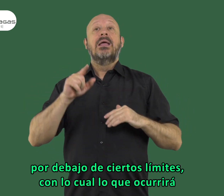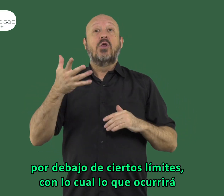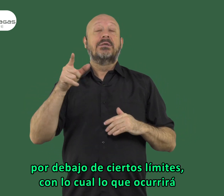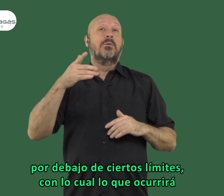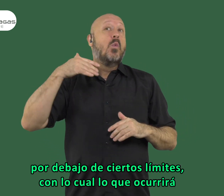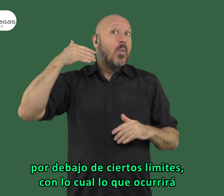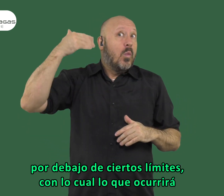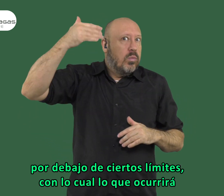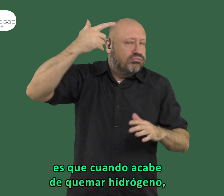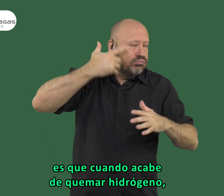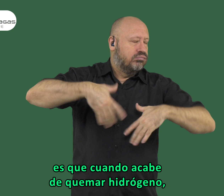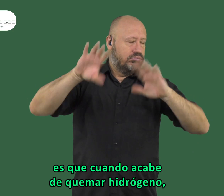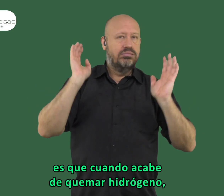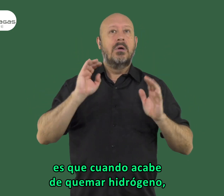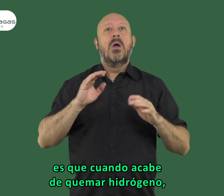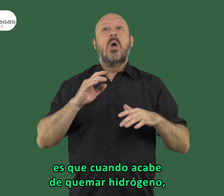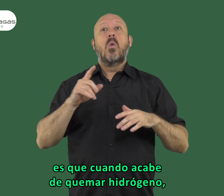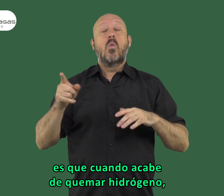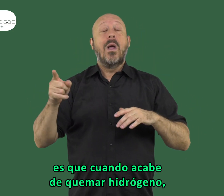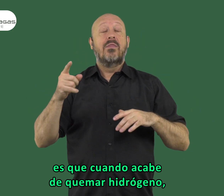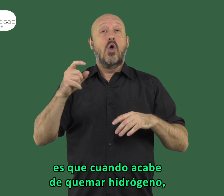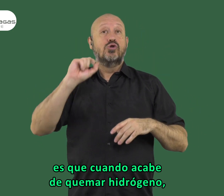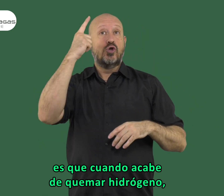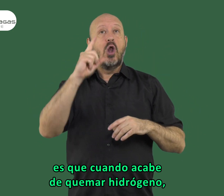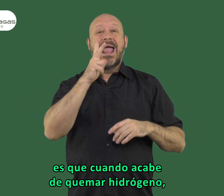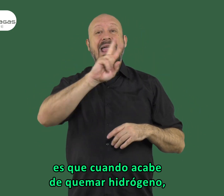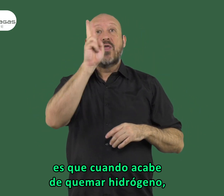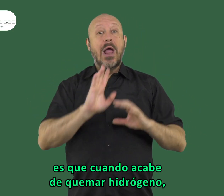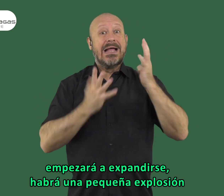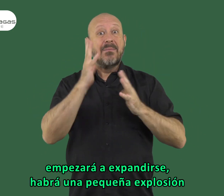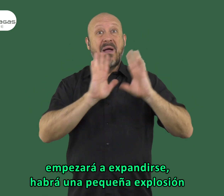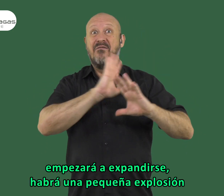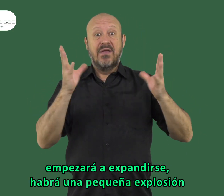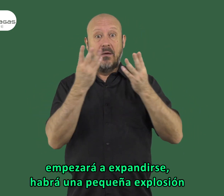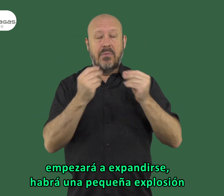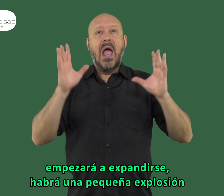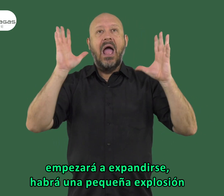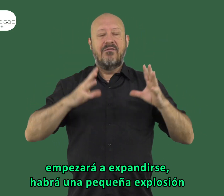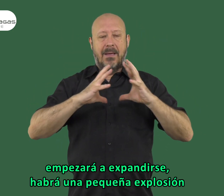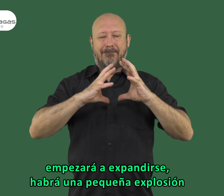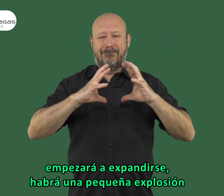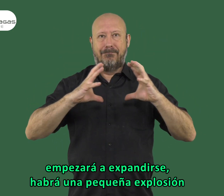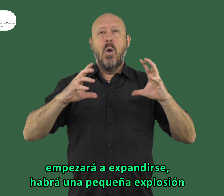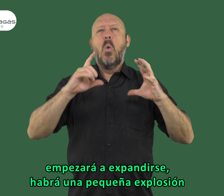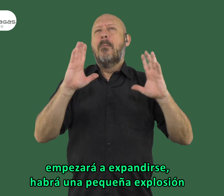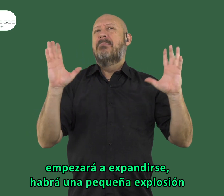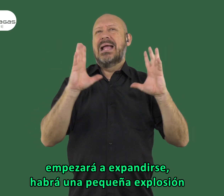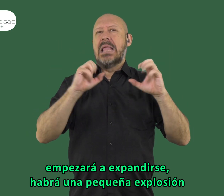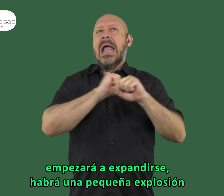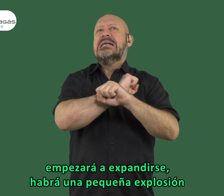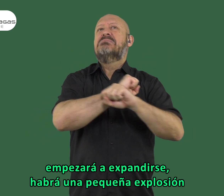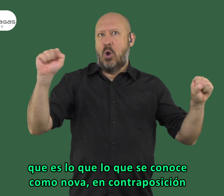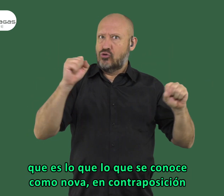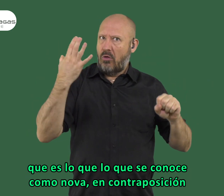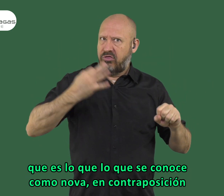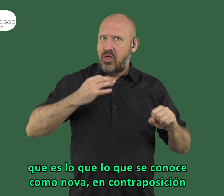con lo cual lo que ocurrirá es que cuando acabe de quemar hidrógeno, empezará a expandirse, habrá una pequeña